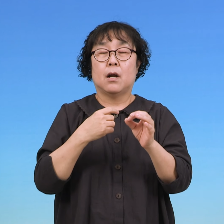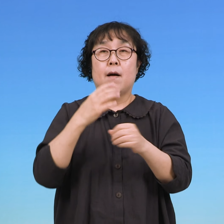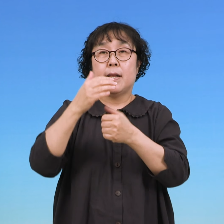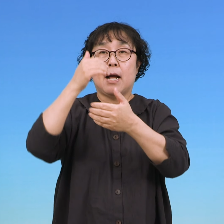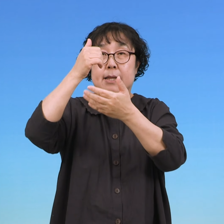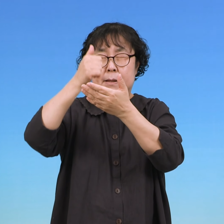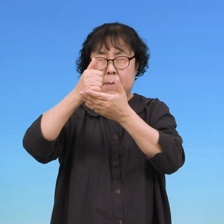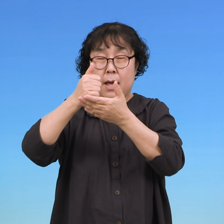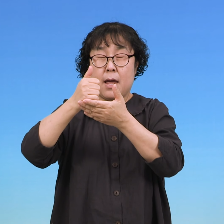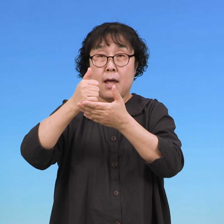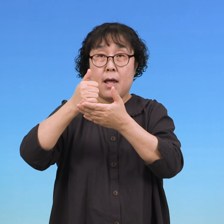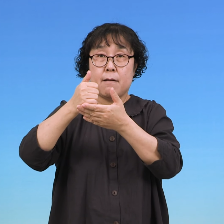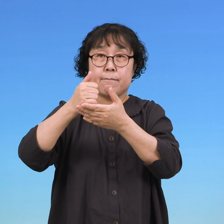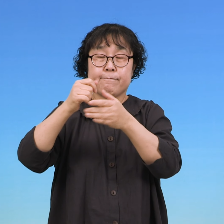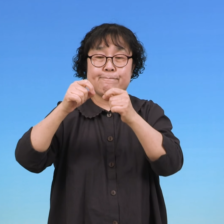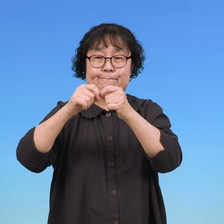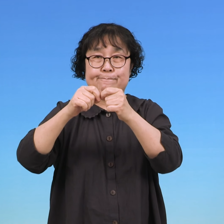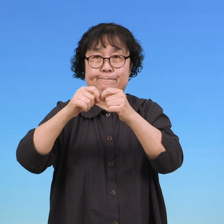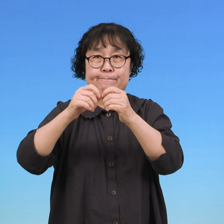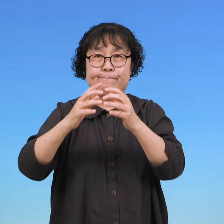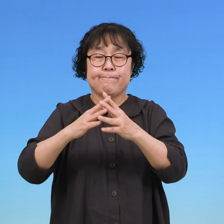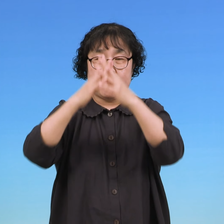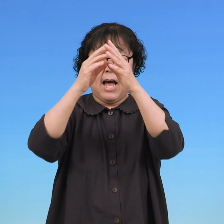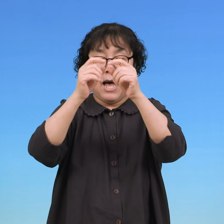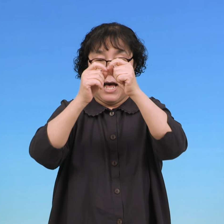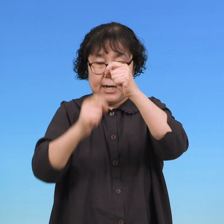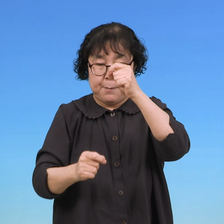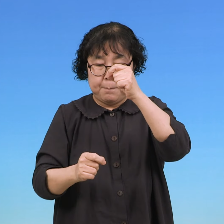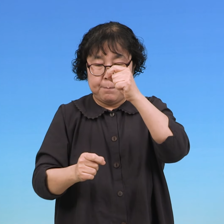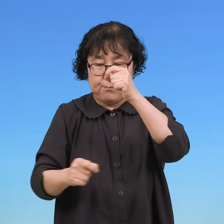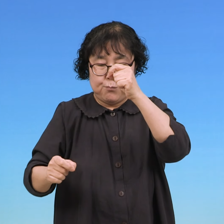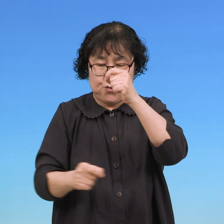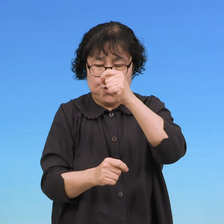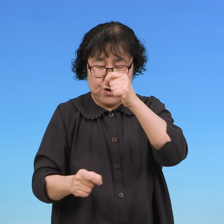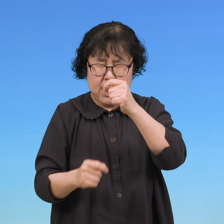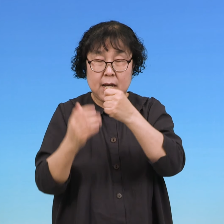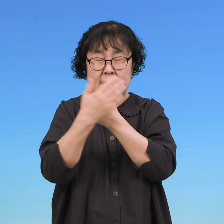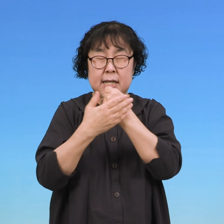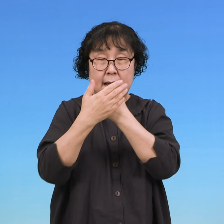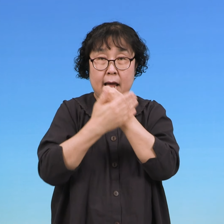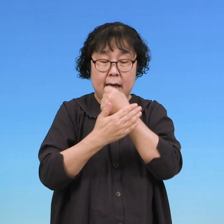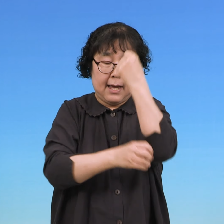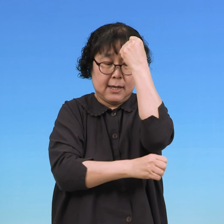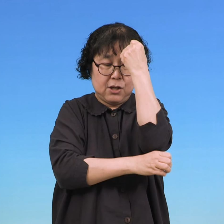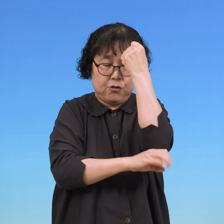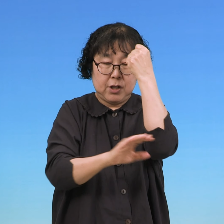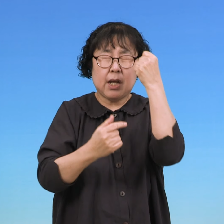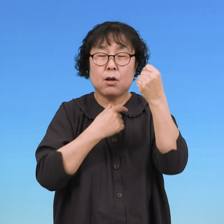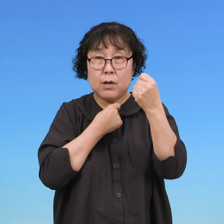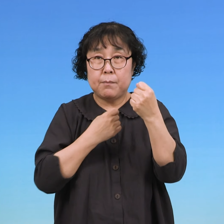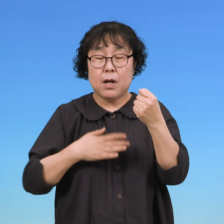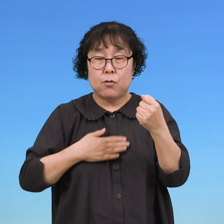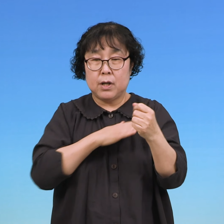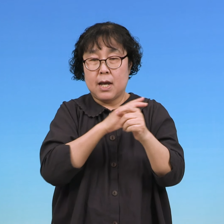여호와의 다림줄이 내 삶을 견인하는 은혜의 기준이 되기 원합니다. 우리 가정에, 자녀